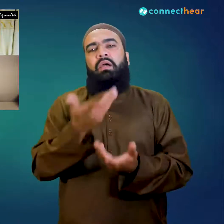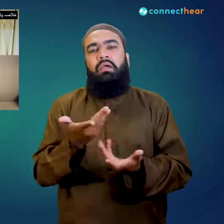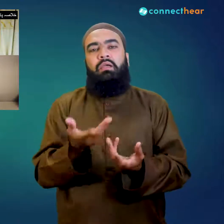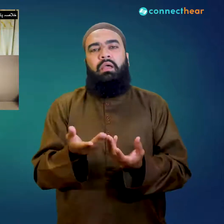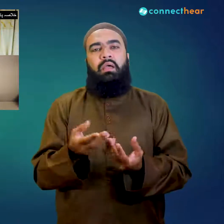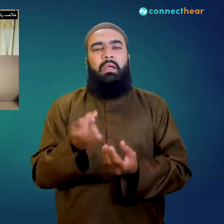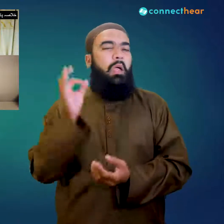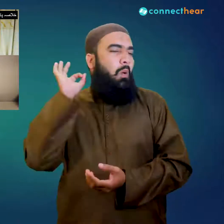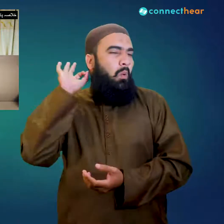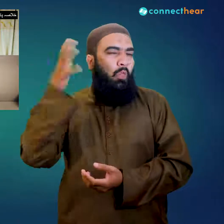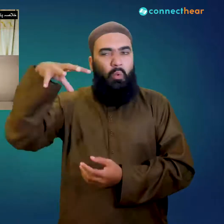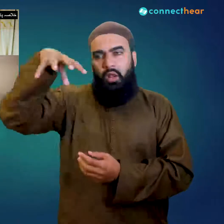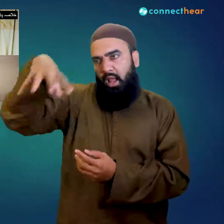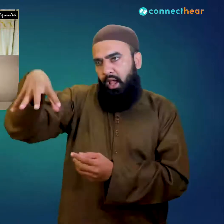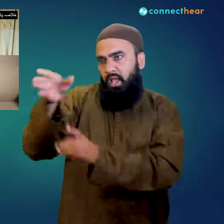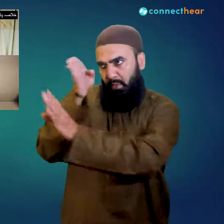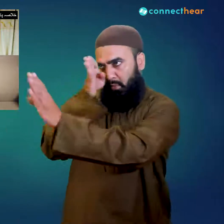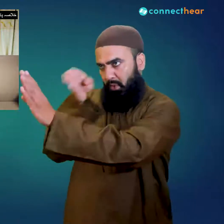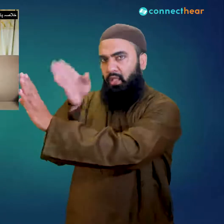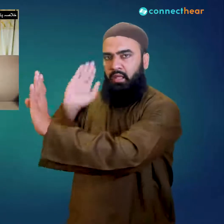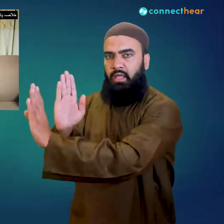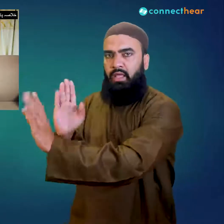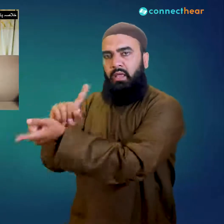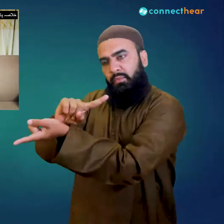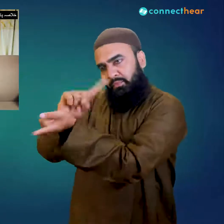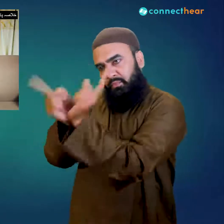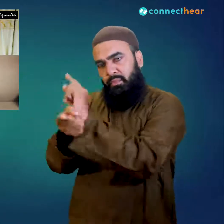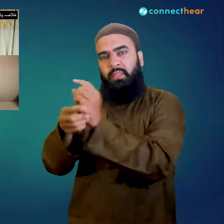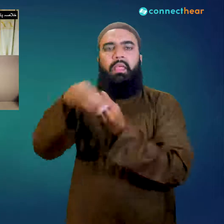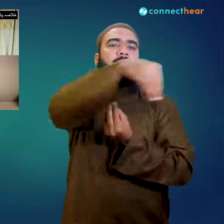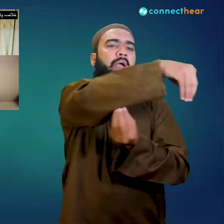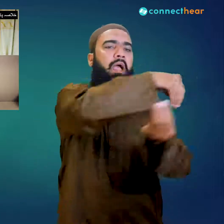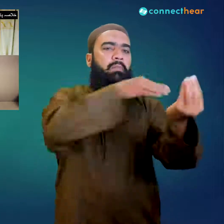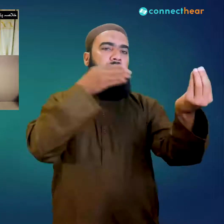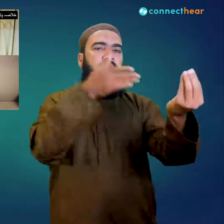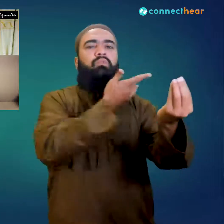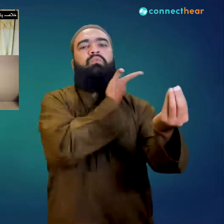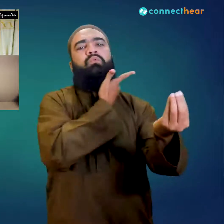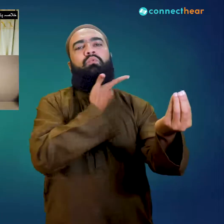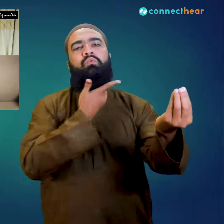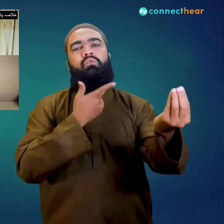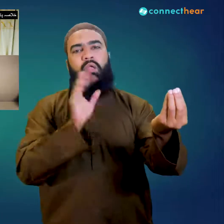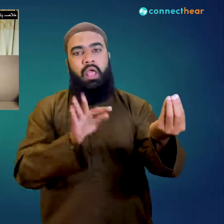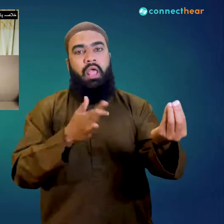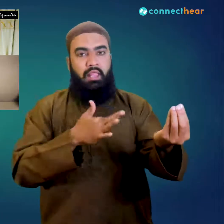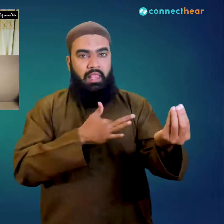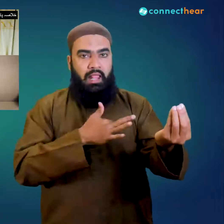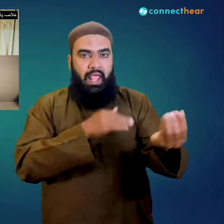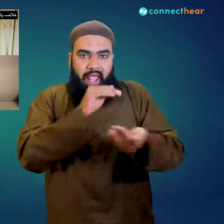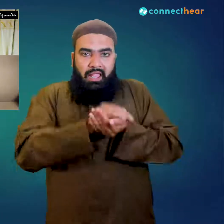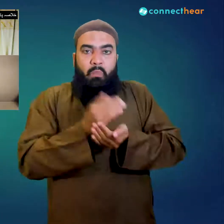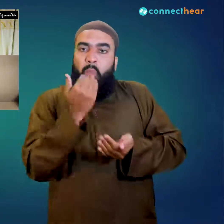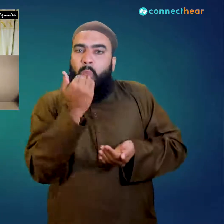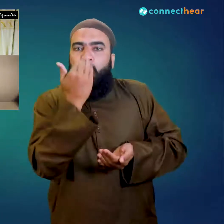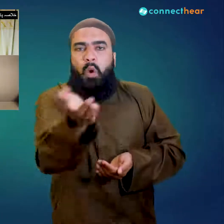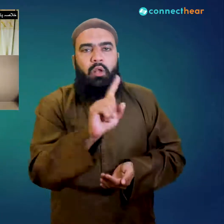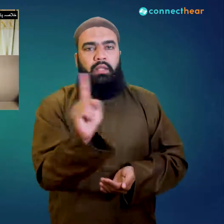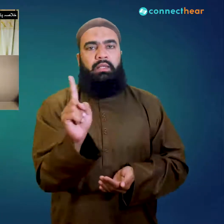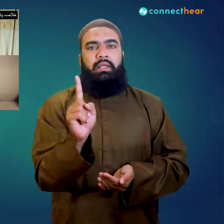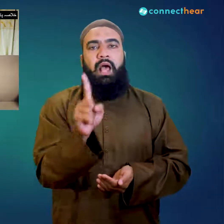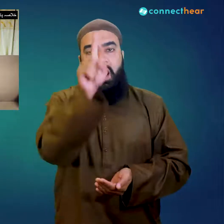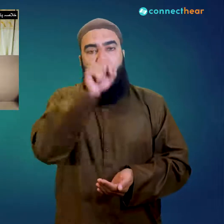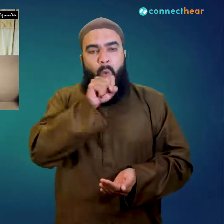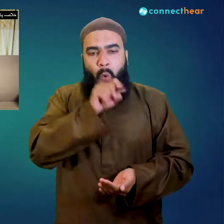حرام اس امت کے لیے بیت اللہ کعبہ مقرر ہو جائے، لیکن اللہ کی طرف